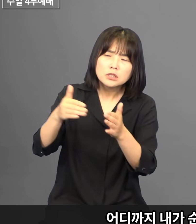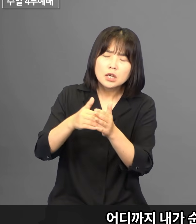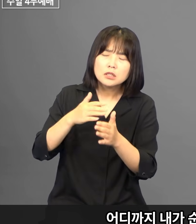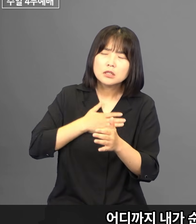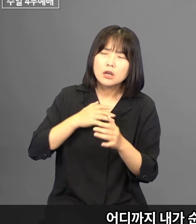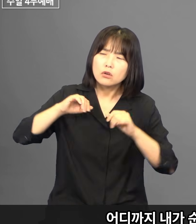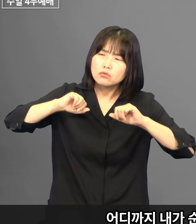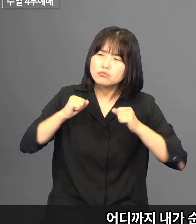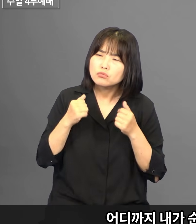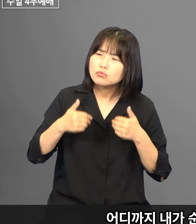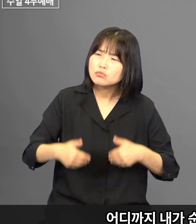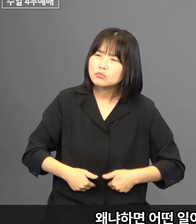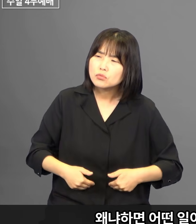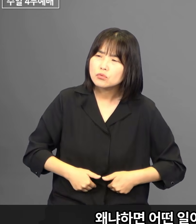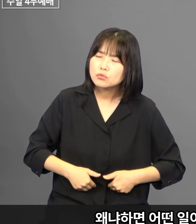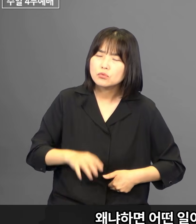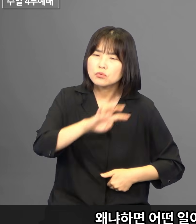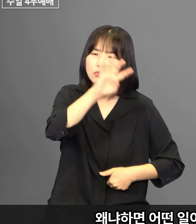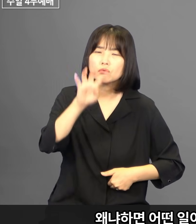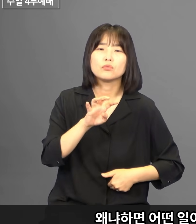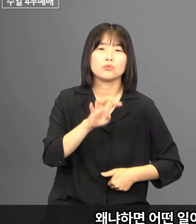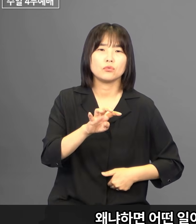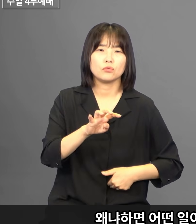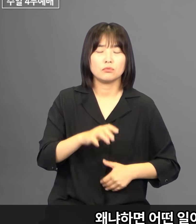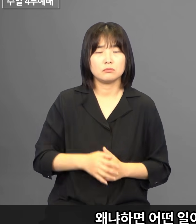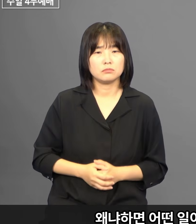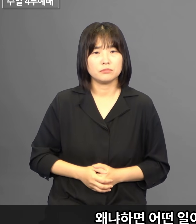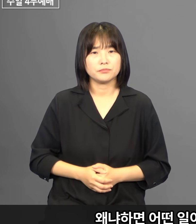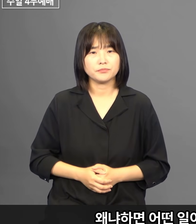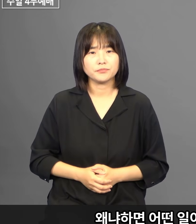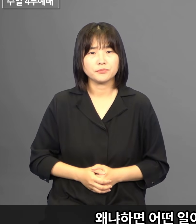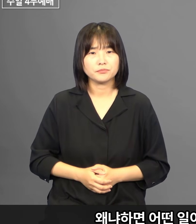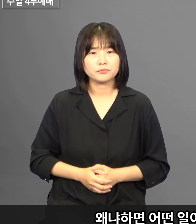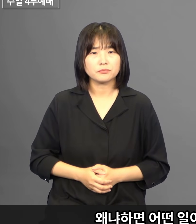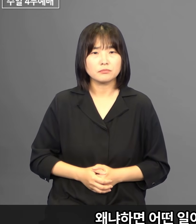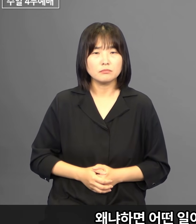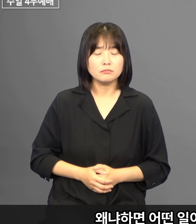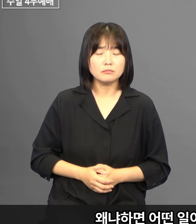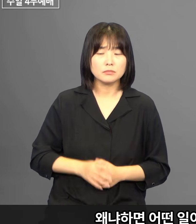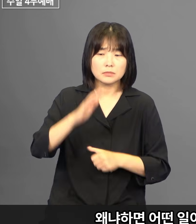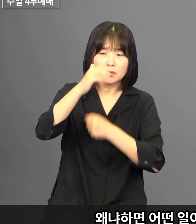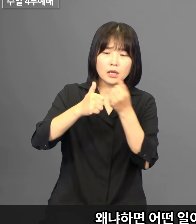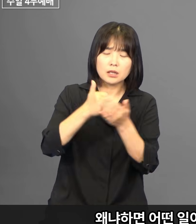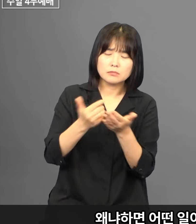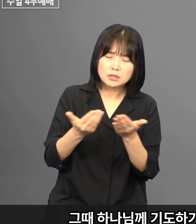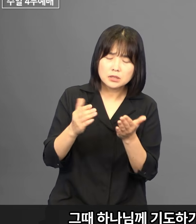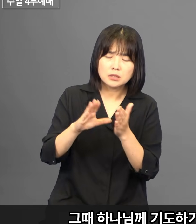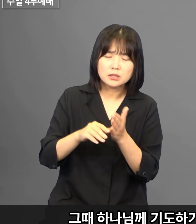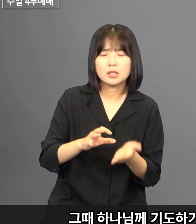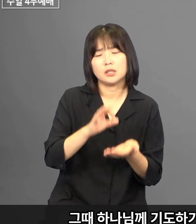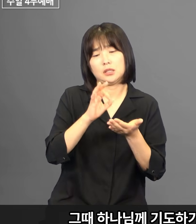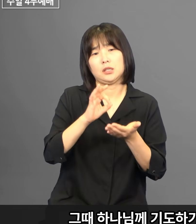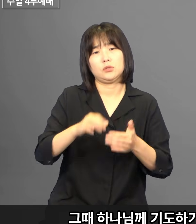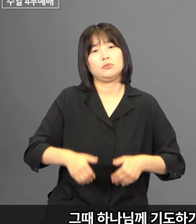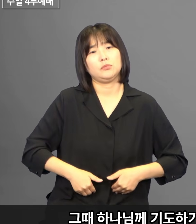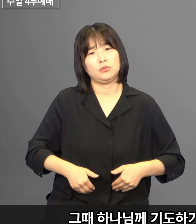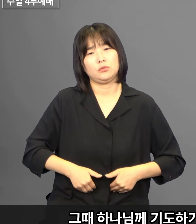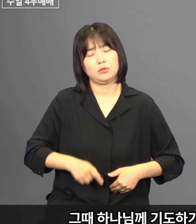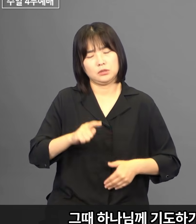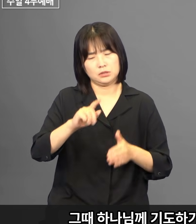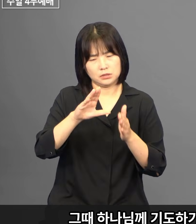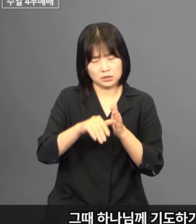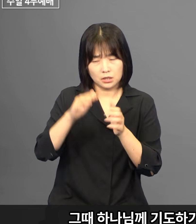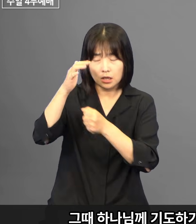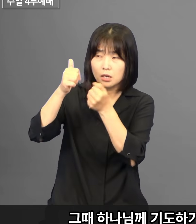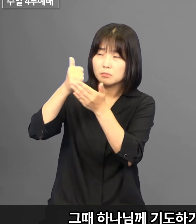되나 하는 겁니다. 왜냐하면 어떤 일이든지 재정이 필요하거든요. 그때 하나님께